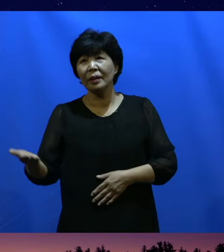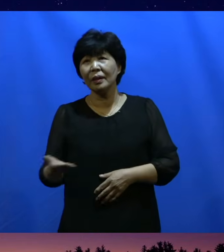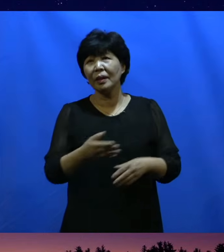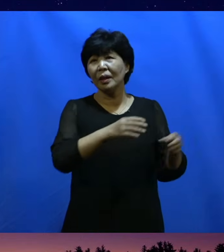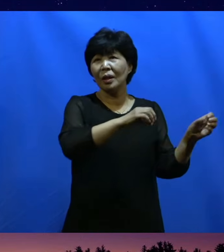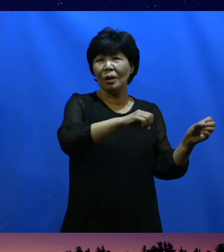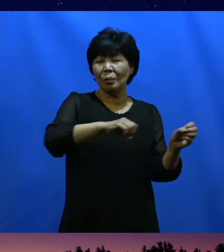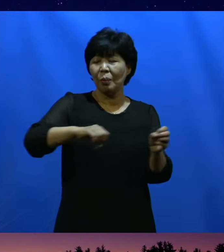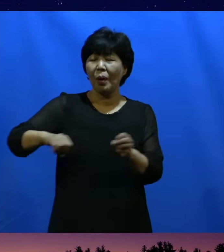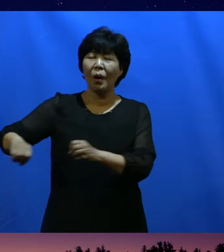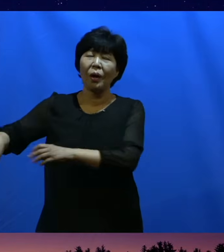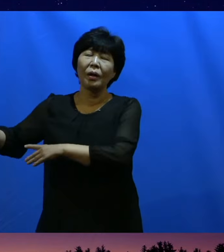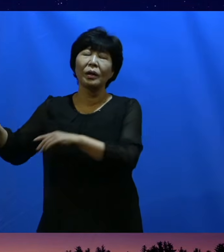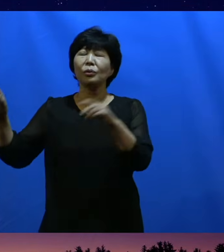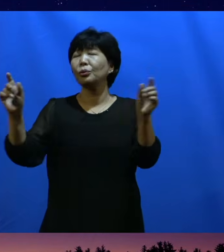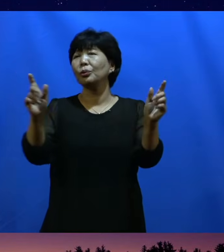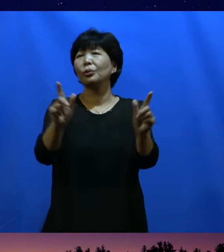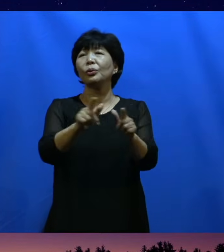너희를